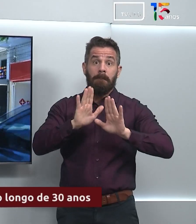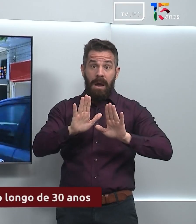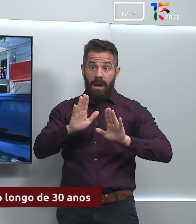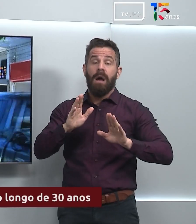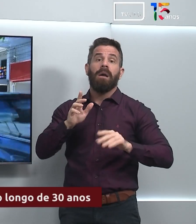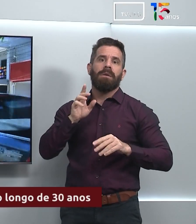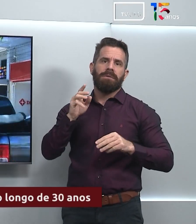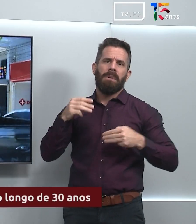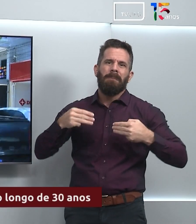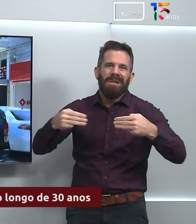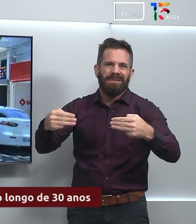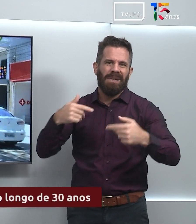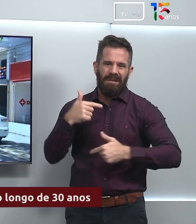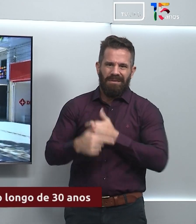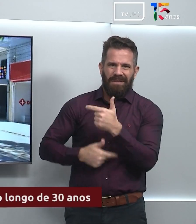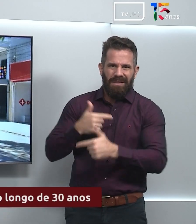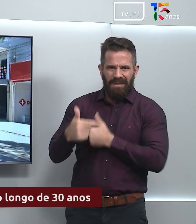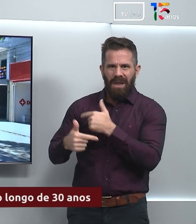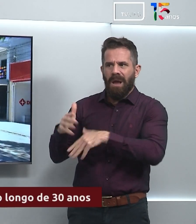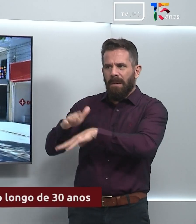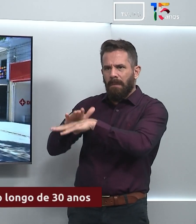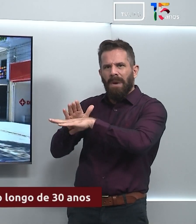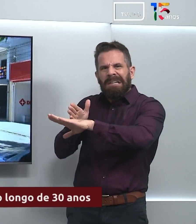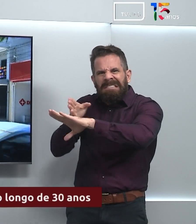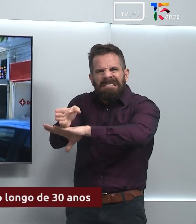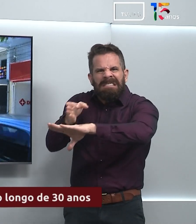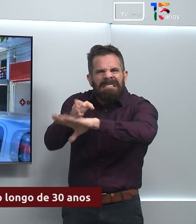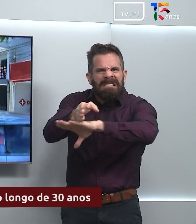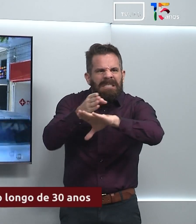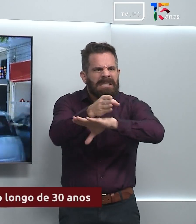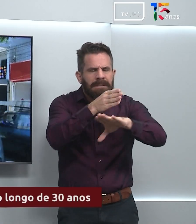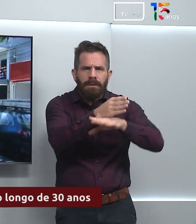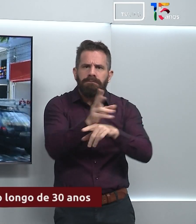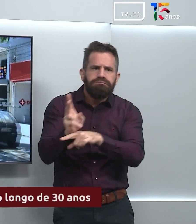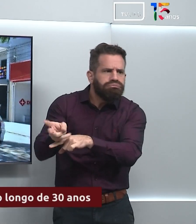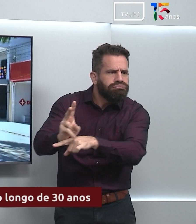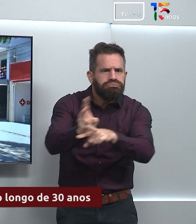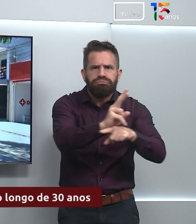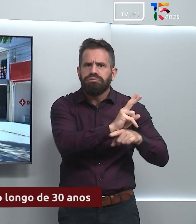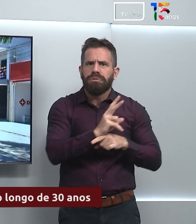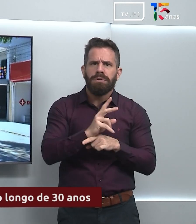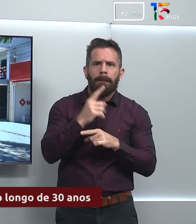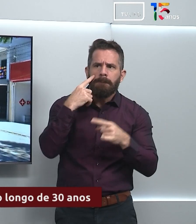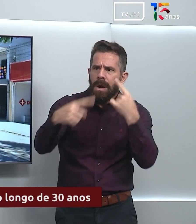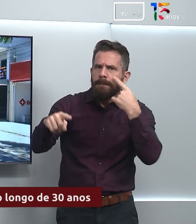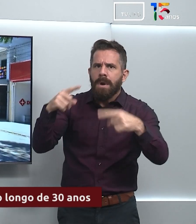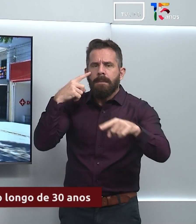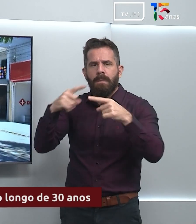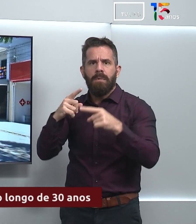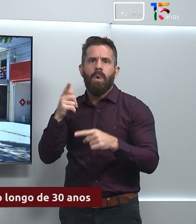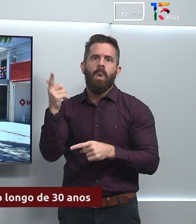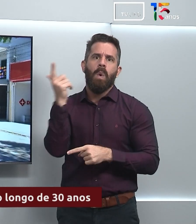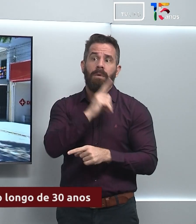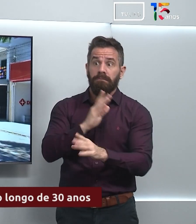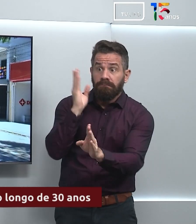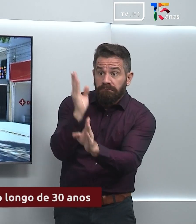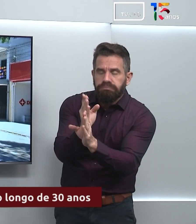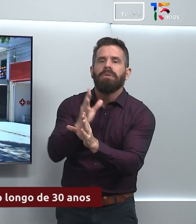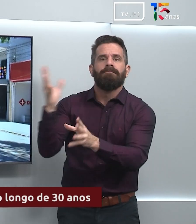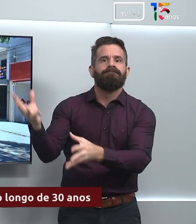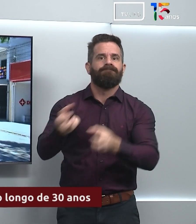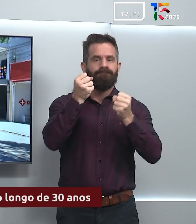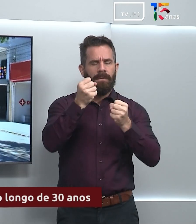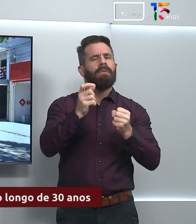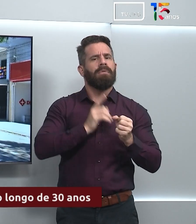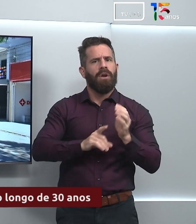de 30 anos de fiscalização, de ida até essas localidades, para então resgatar essas pessoas que têm